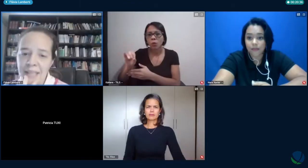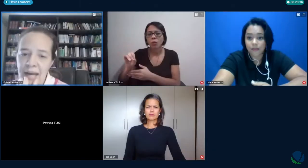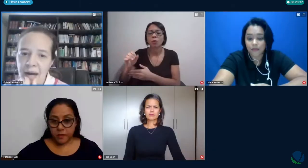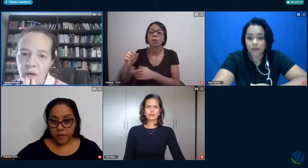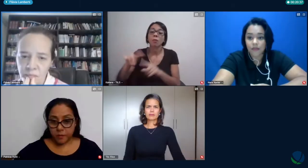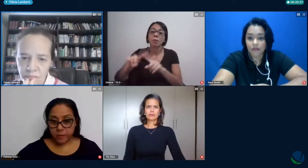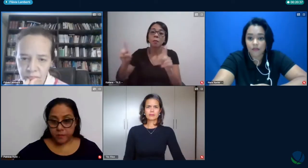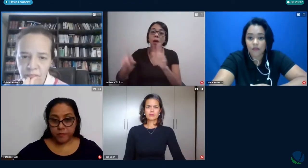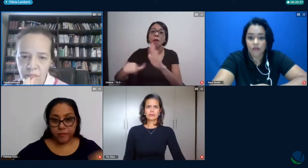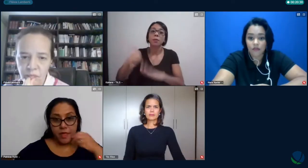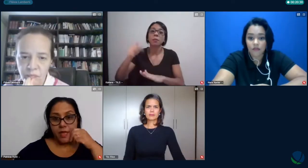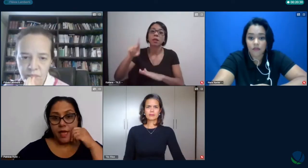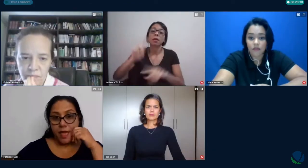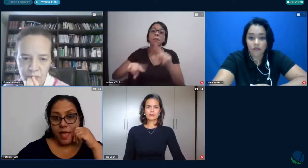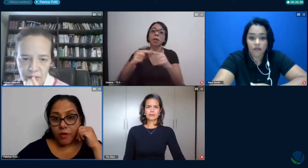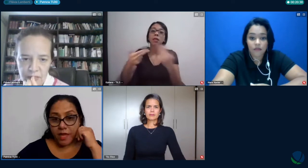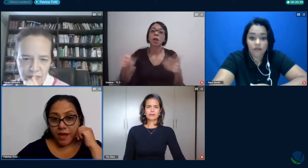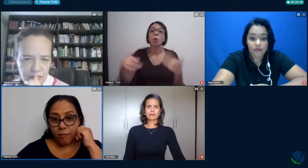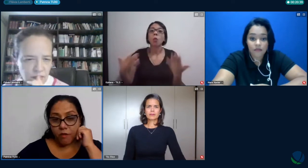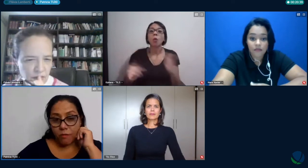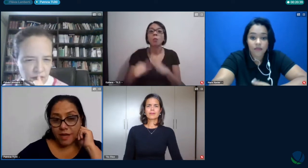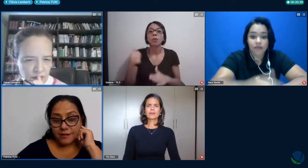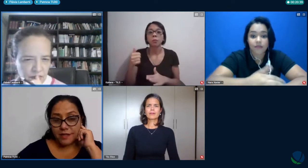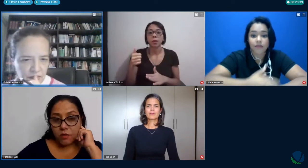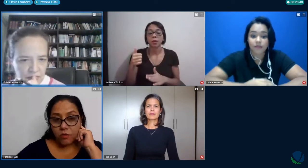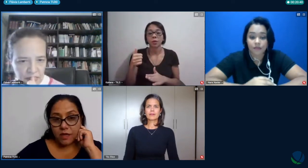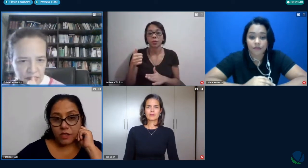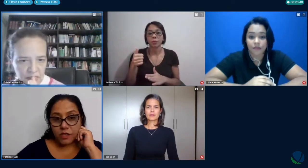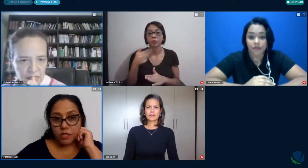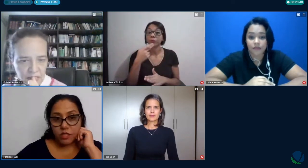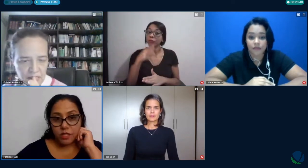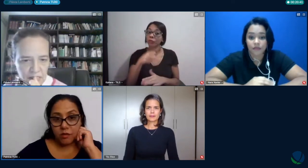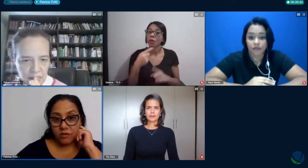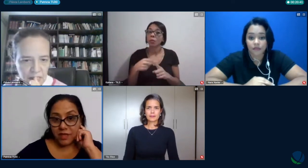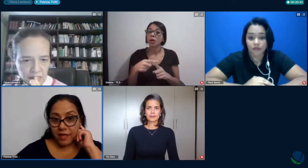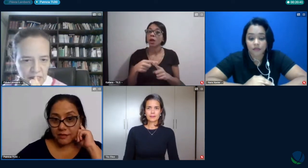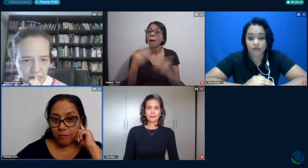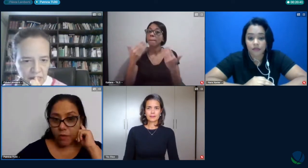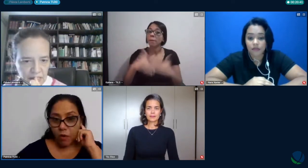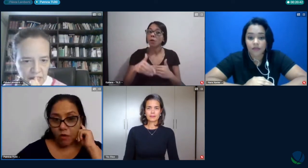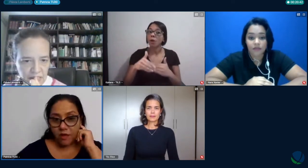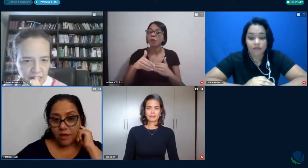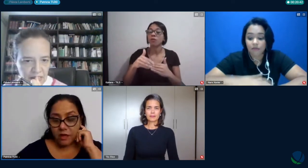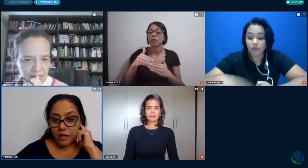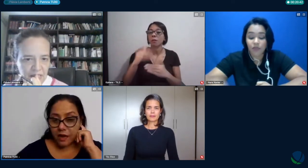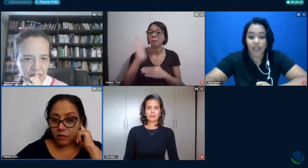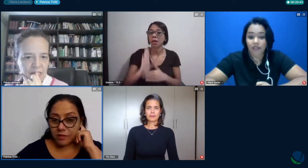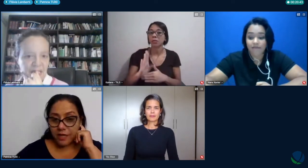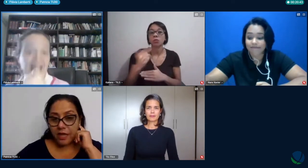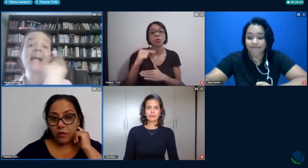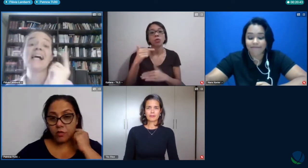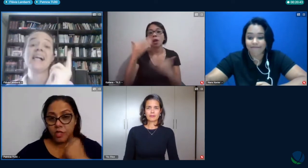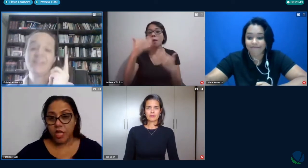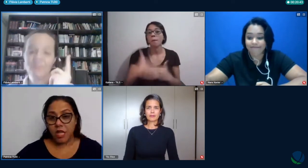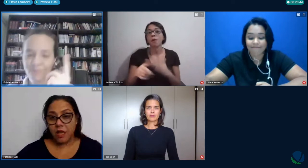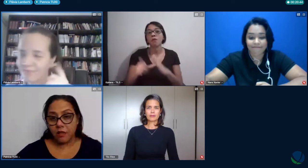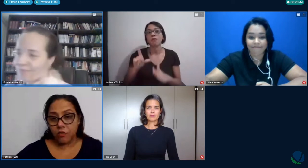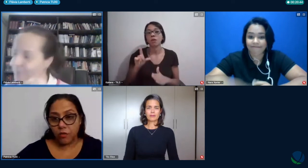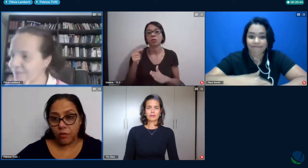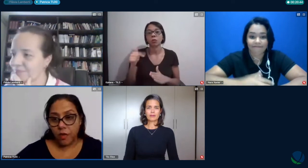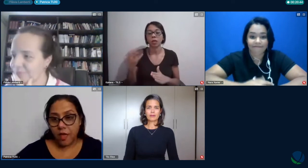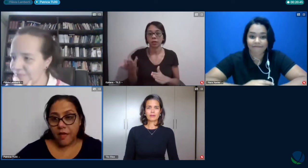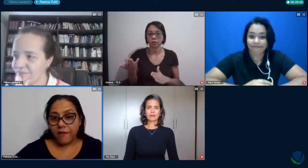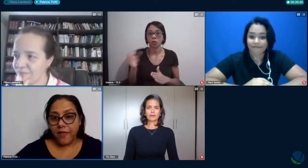é o material. É porque na prova Brasil, a gente não tem essa prova, a não ser no